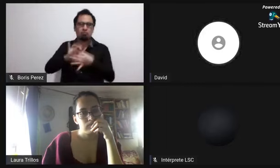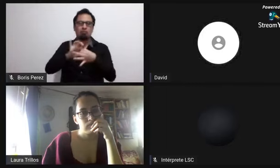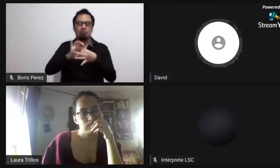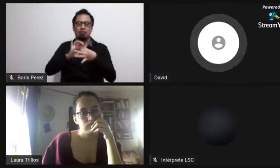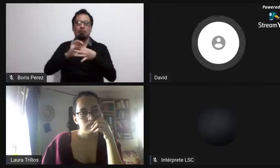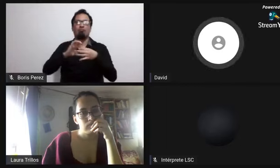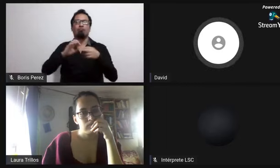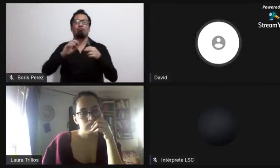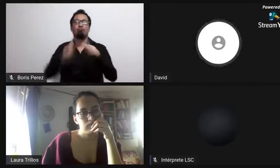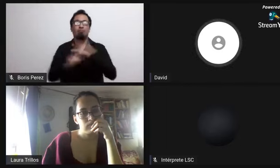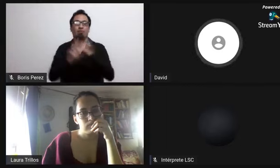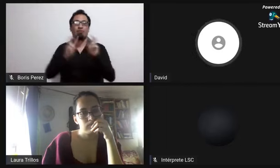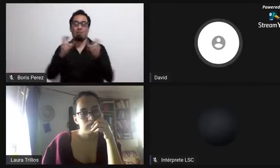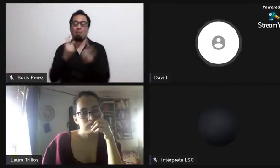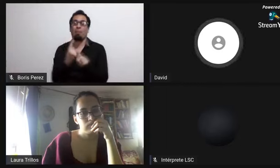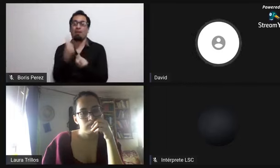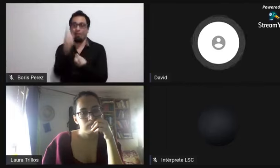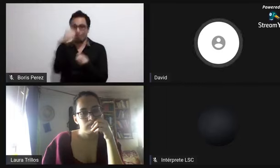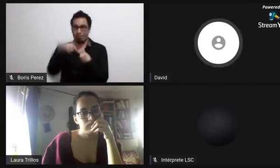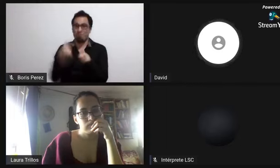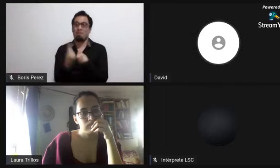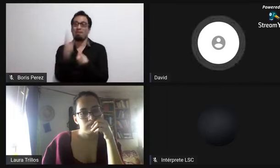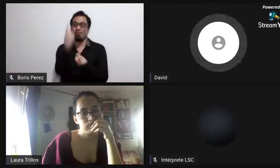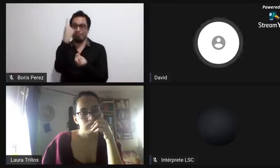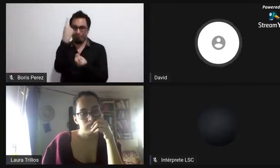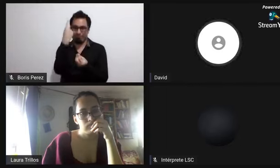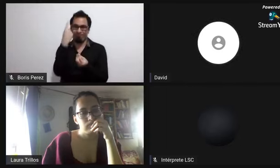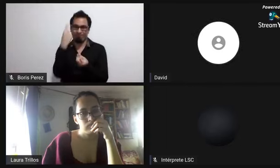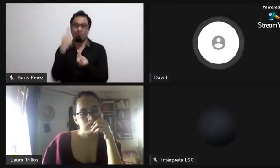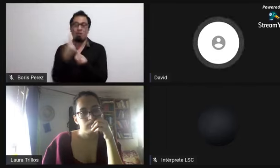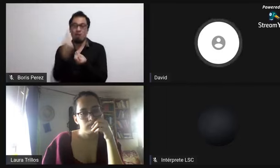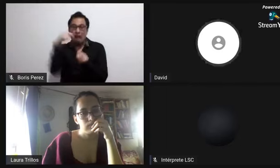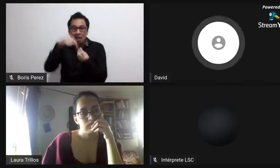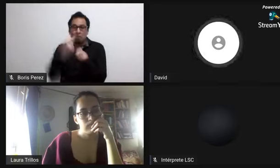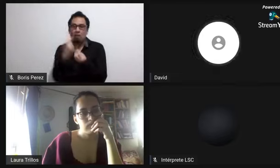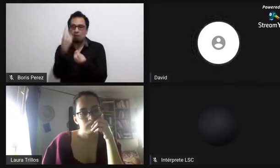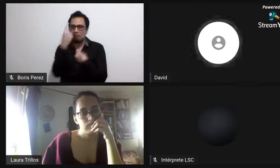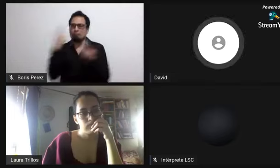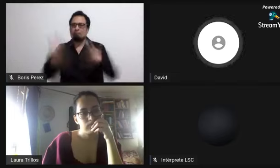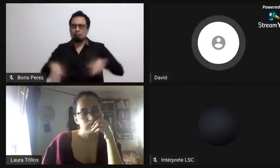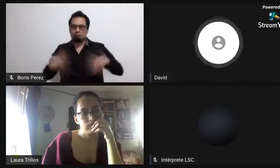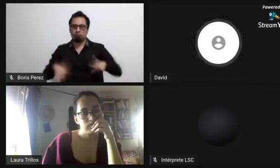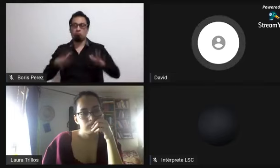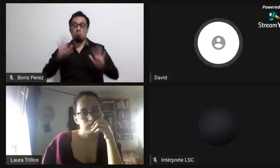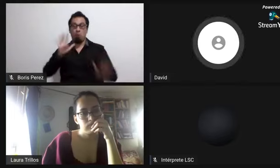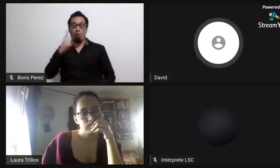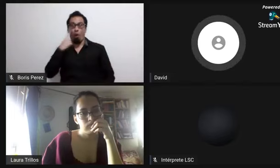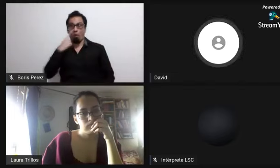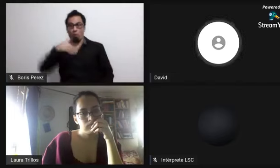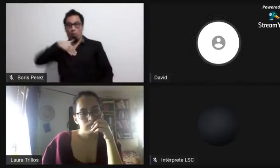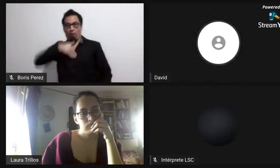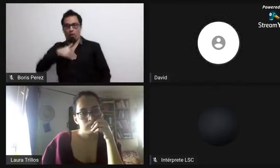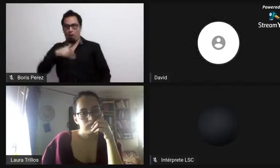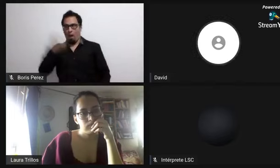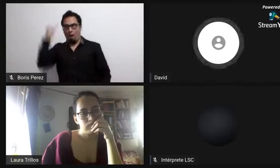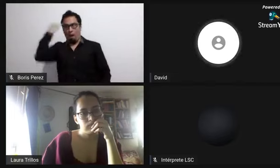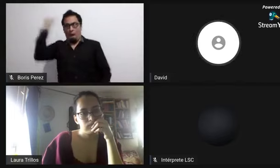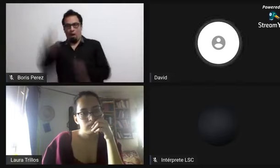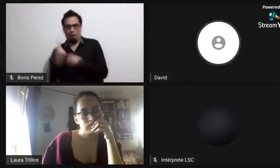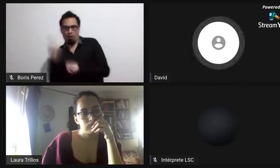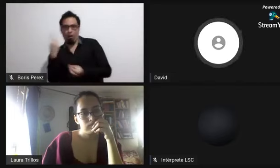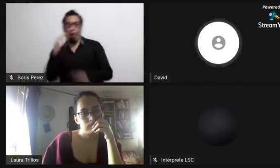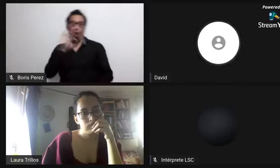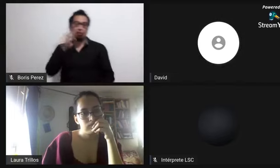dificultades que hoy por hoy nos sirven como aprendizaje de algunos de esos errores y de esas dificultades